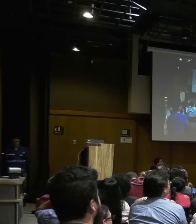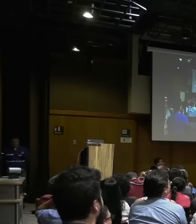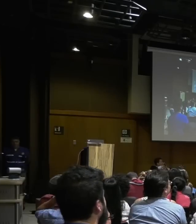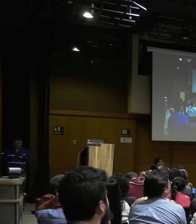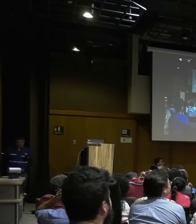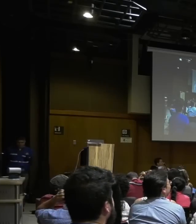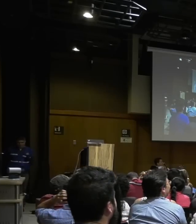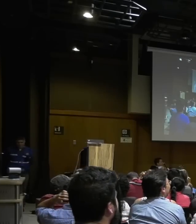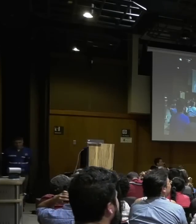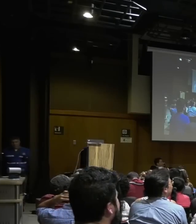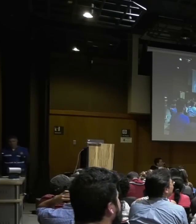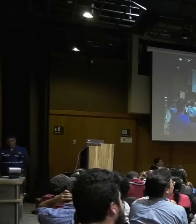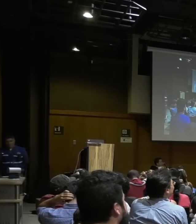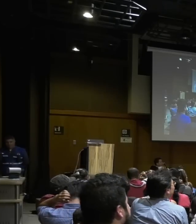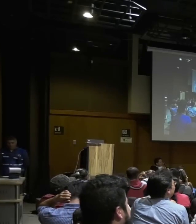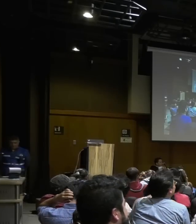Ya vienen preguntas. Okay.